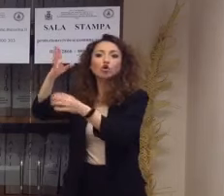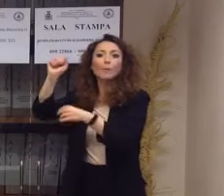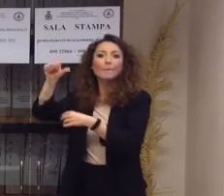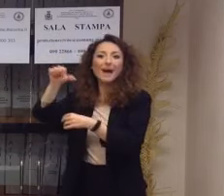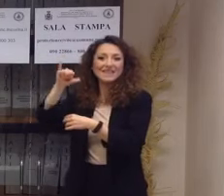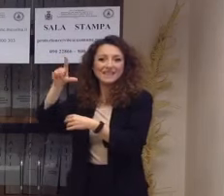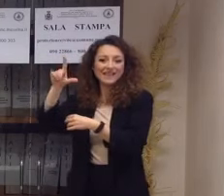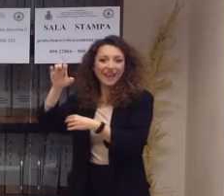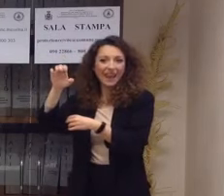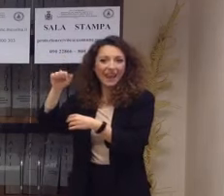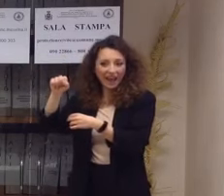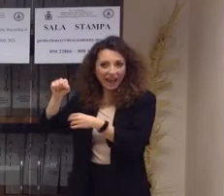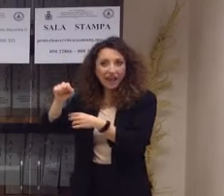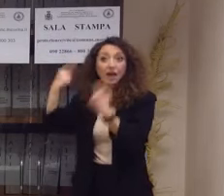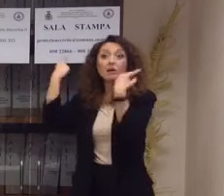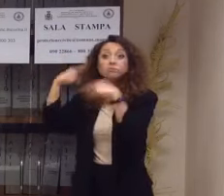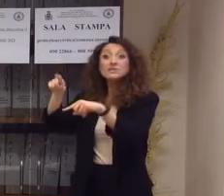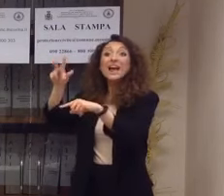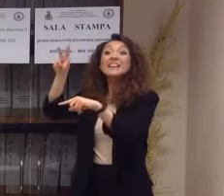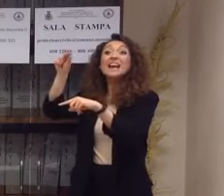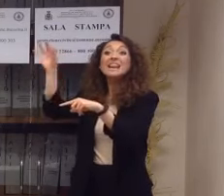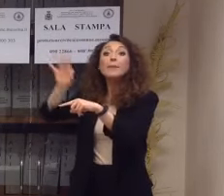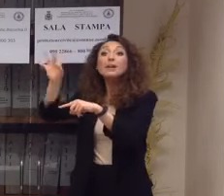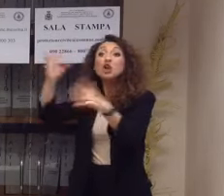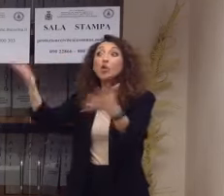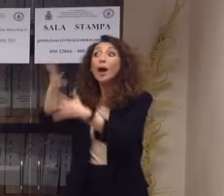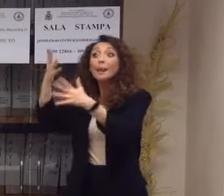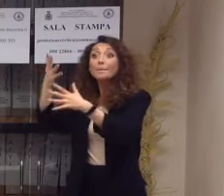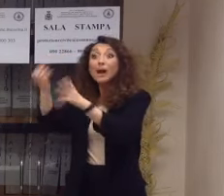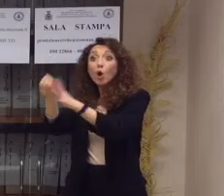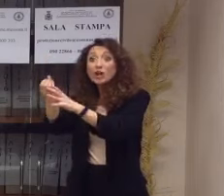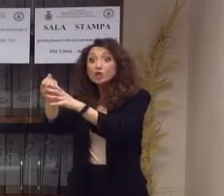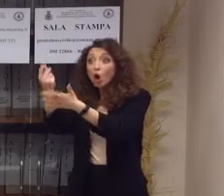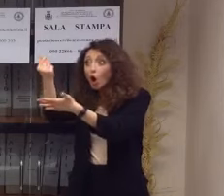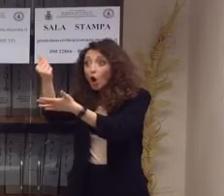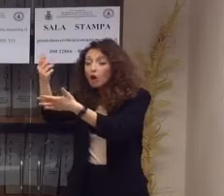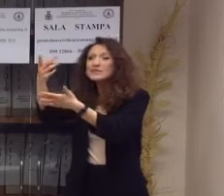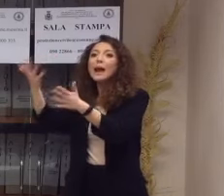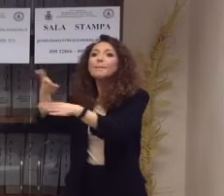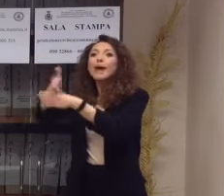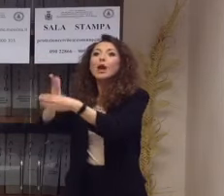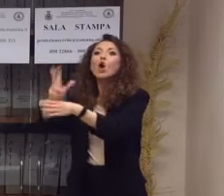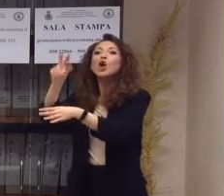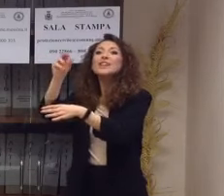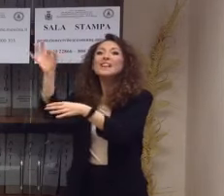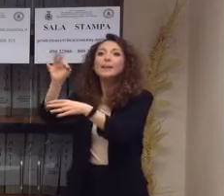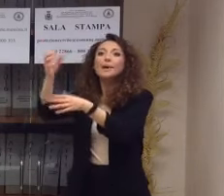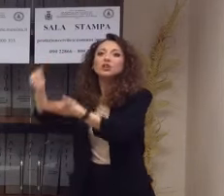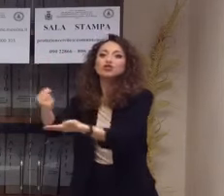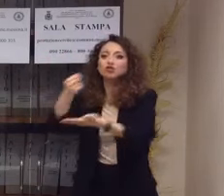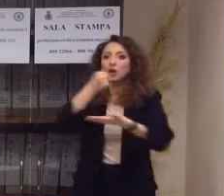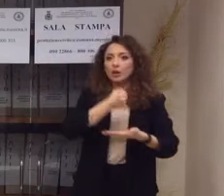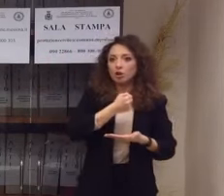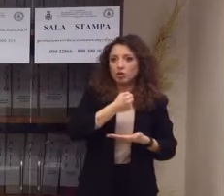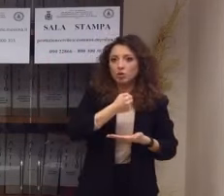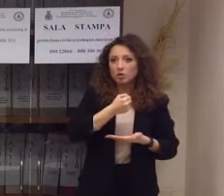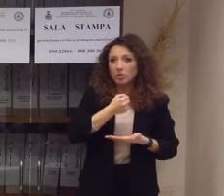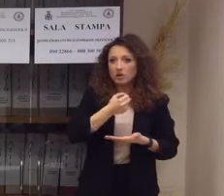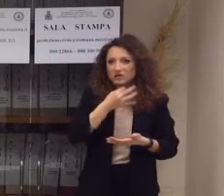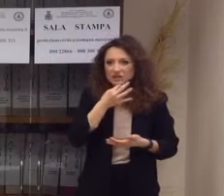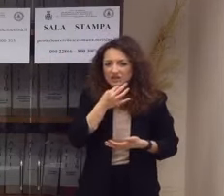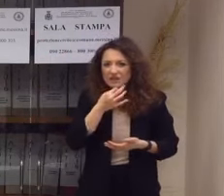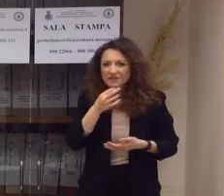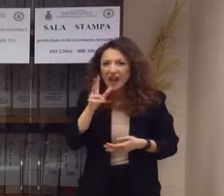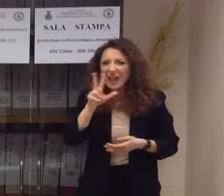un 30% di queste risorse. Io però la spanna vi dico che probabilmente il 30% già sono 300 miliardi